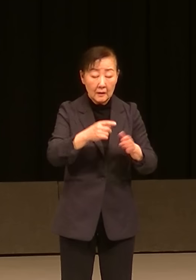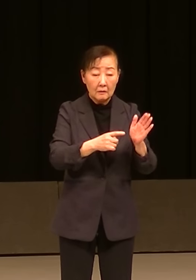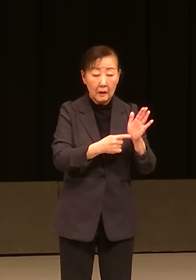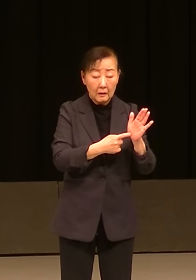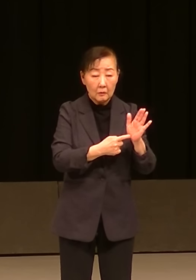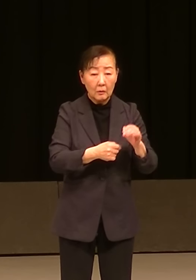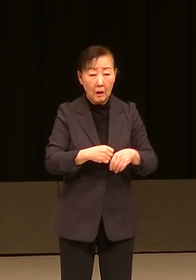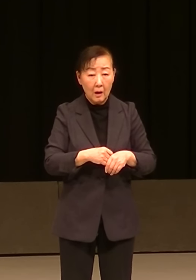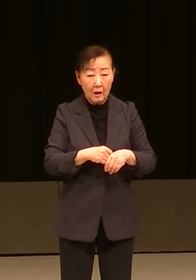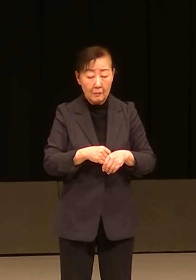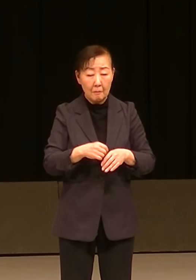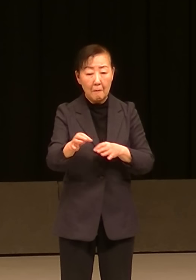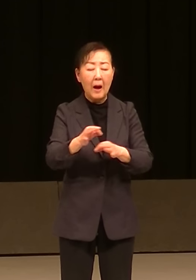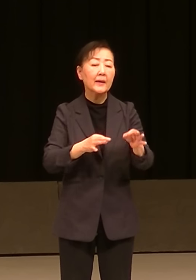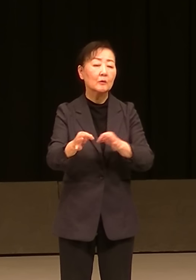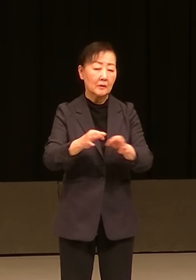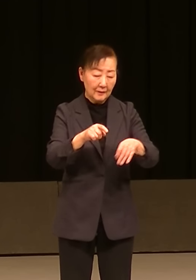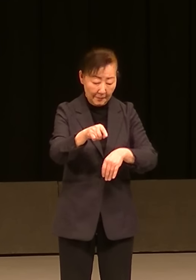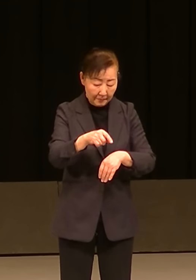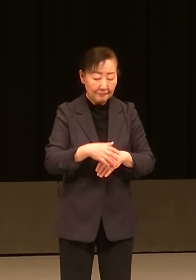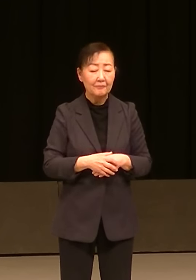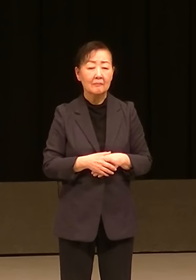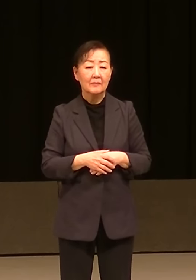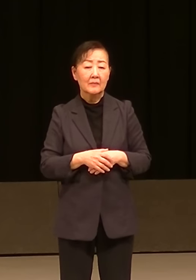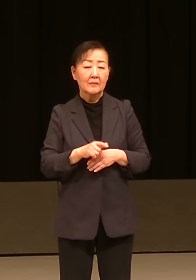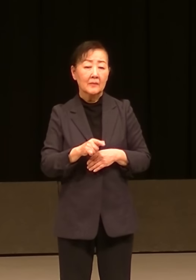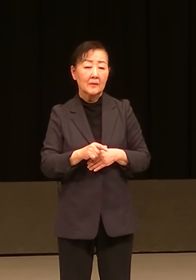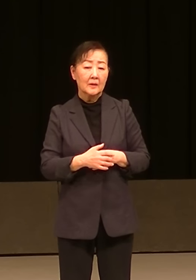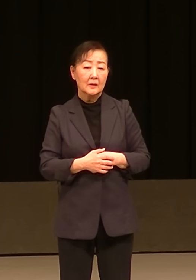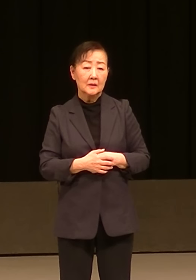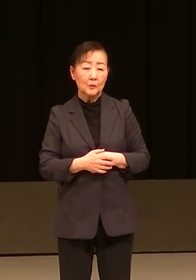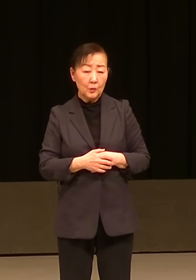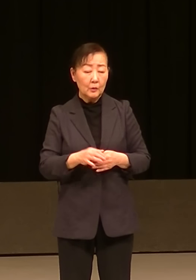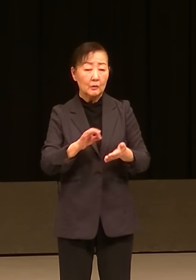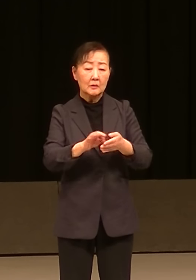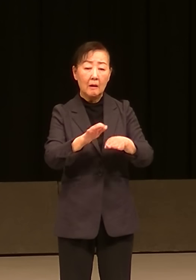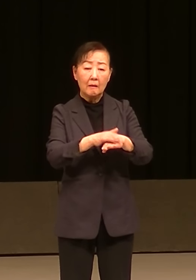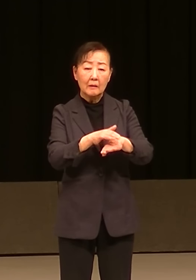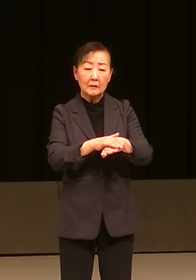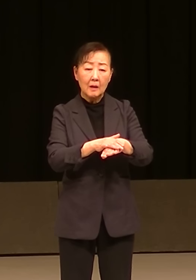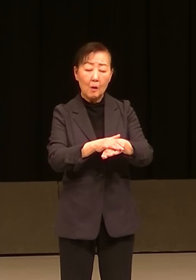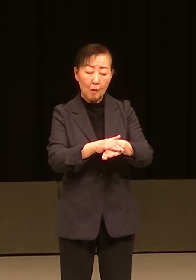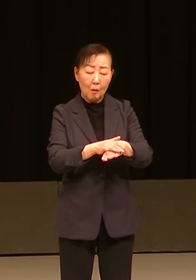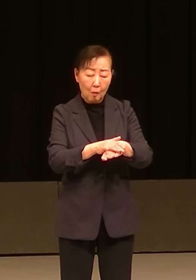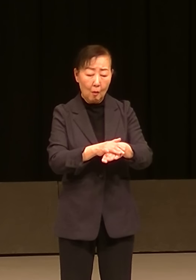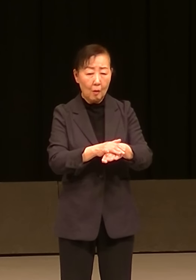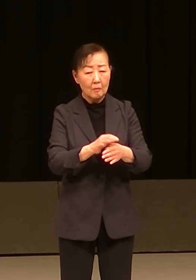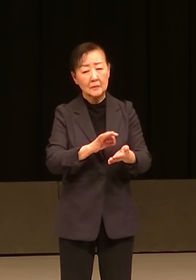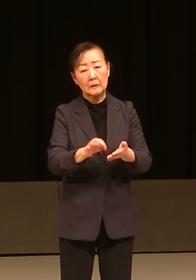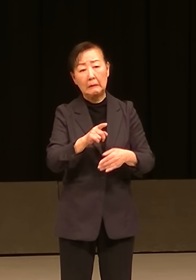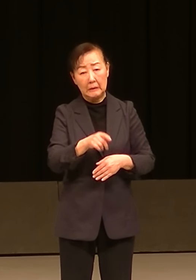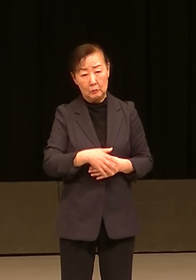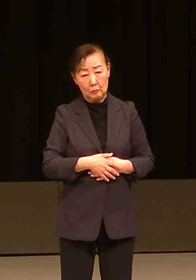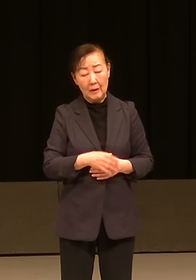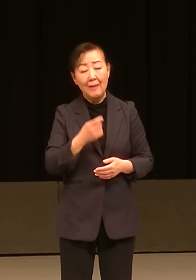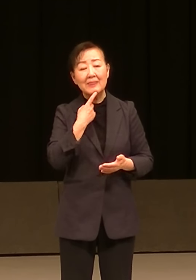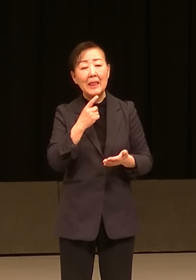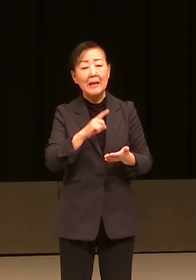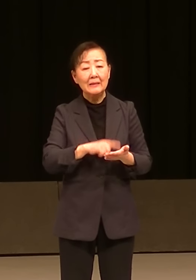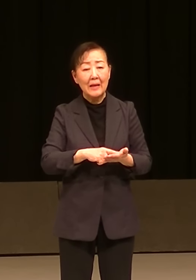手、マーケットですね、の見えざる手、というふうな使われ方をしてしまうんですけど、そうではなく単なる見えざ